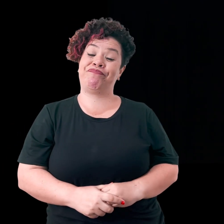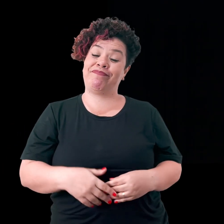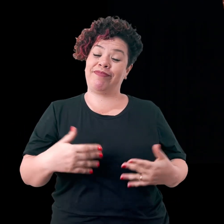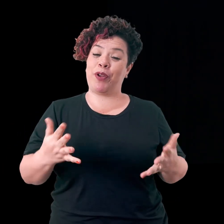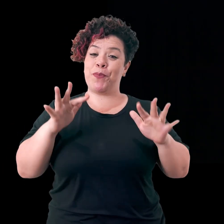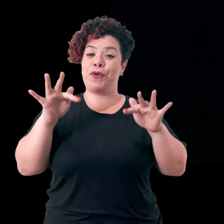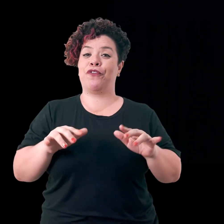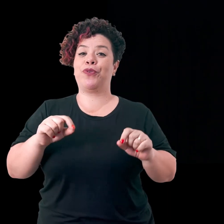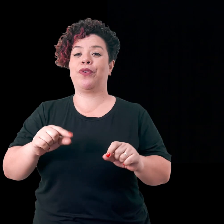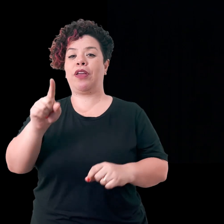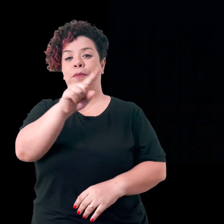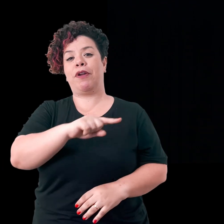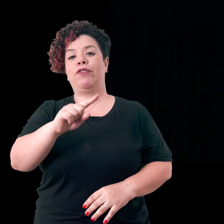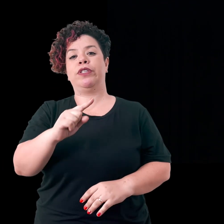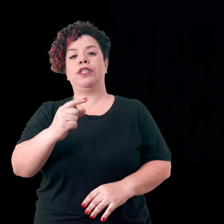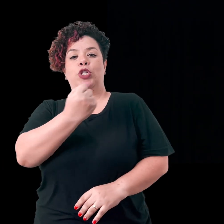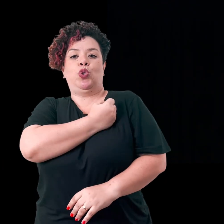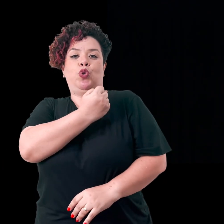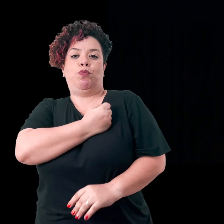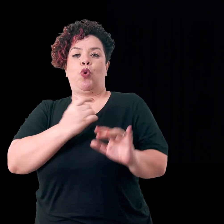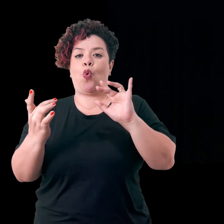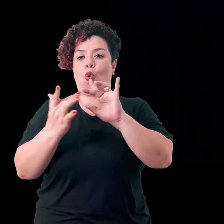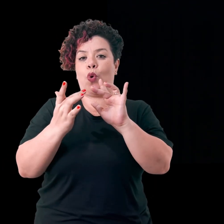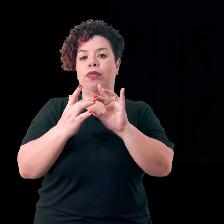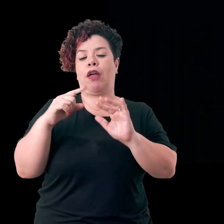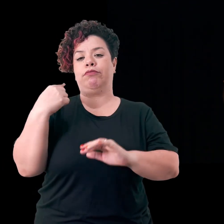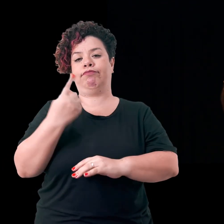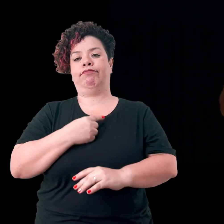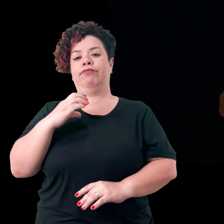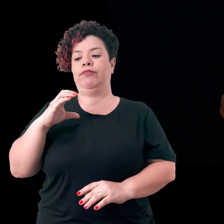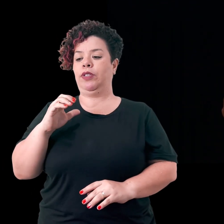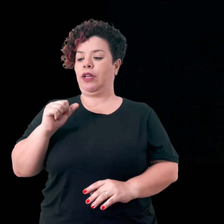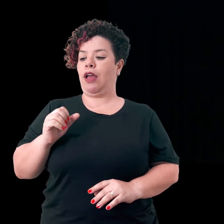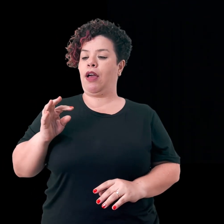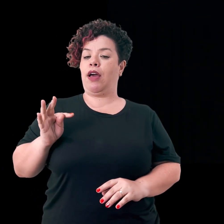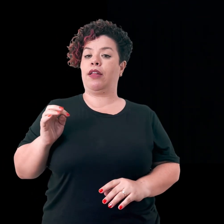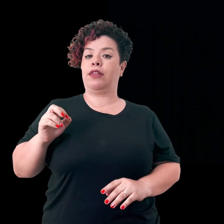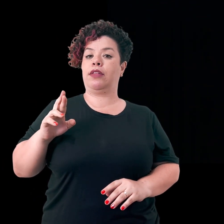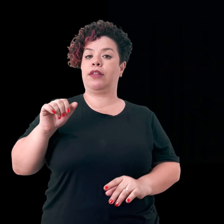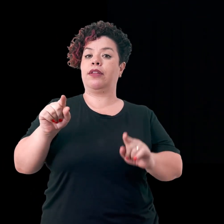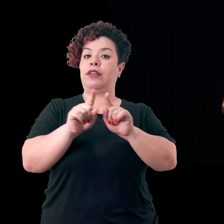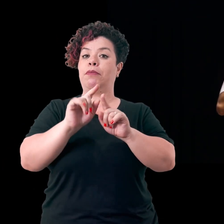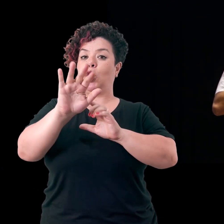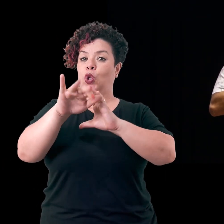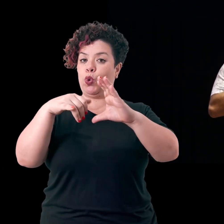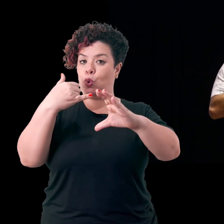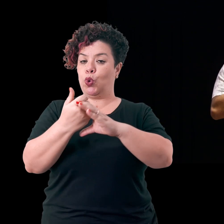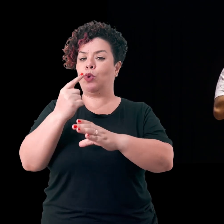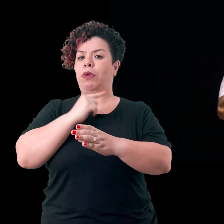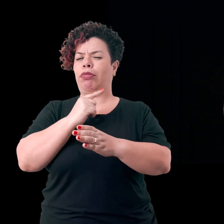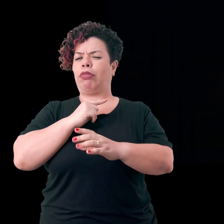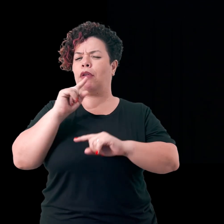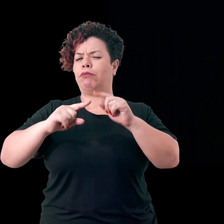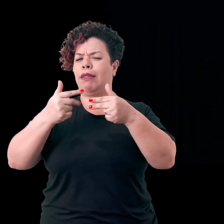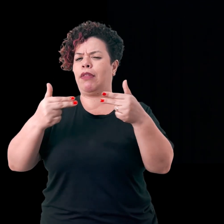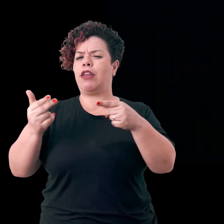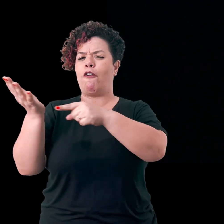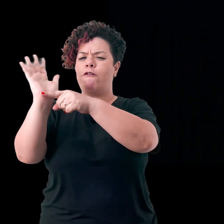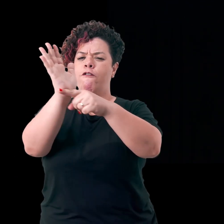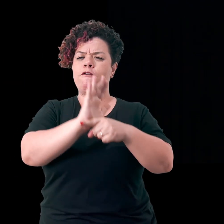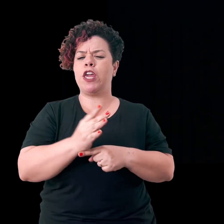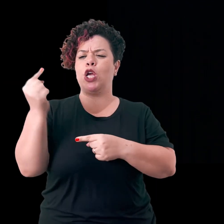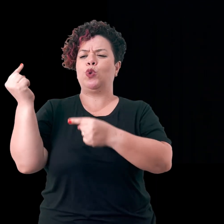Por fim, queria deixar aqui alguns contatos da Cátedra. Peço que vocês deem uma olhada lá. No YouTube da Cátedra tem um acervo muito interessante